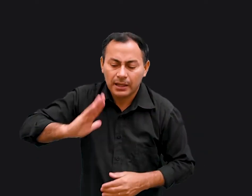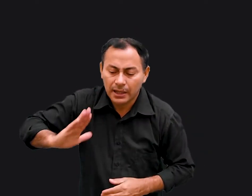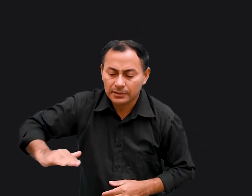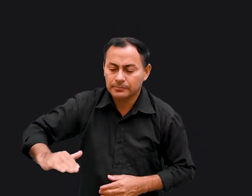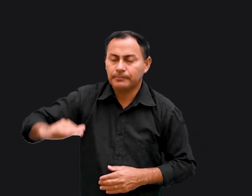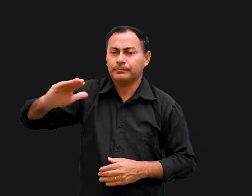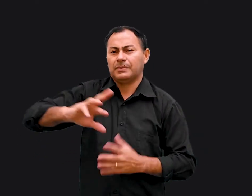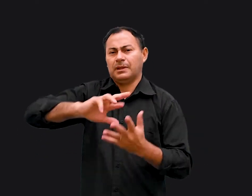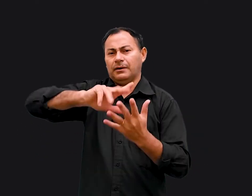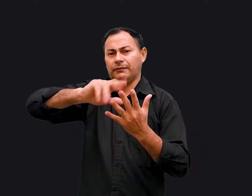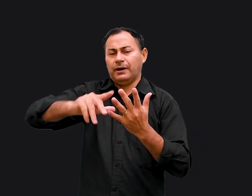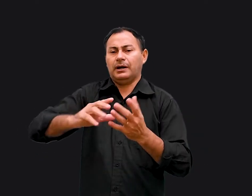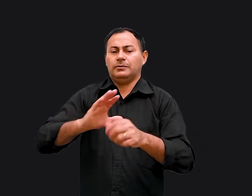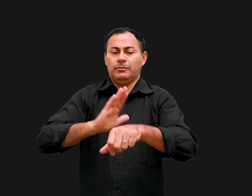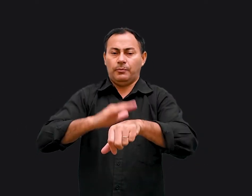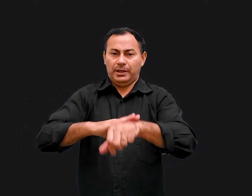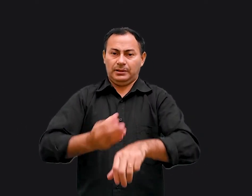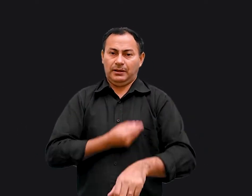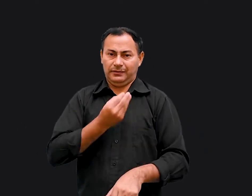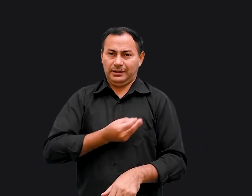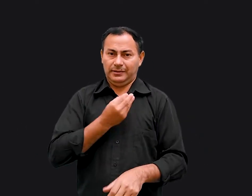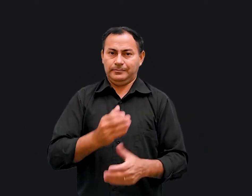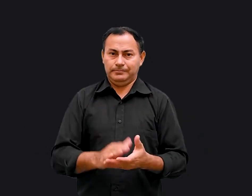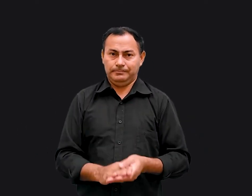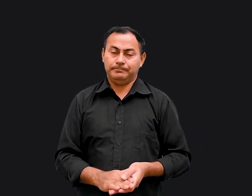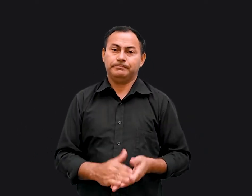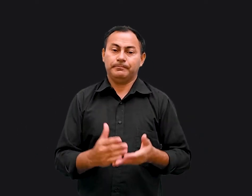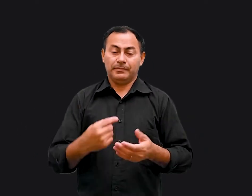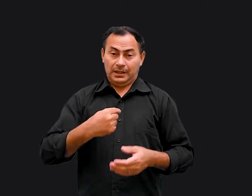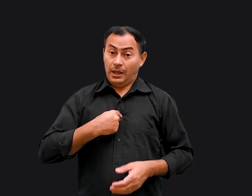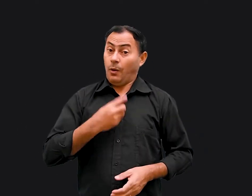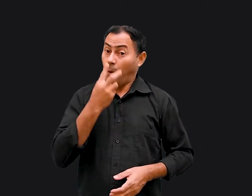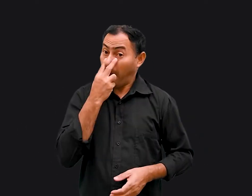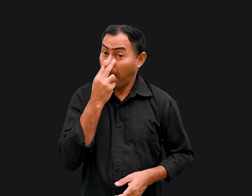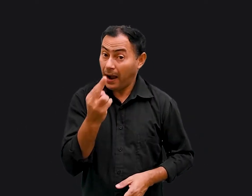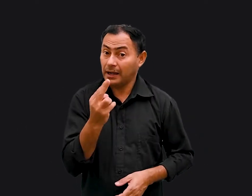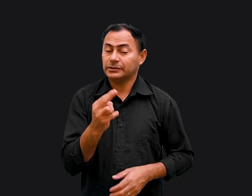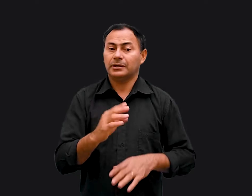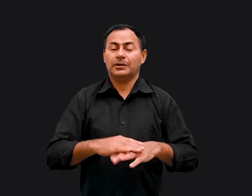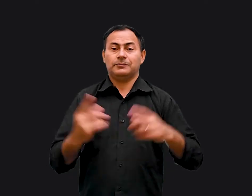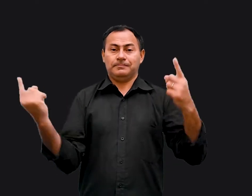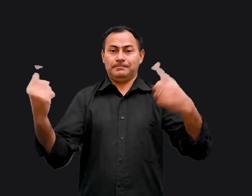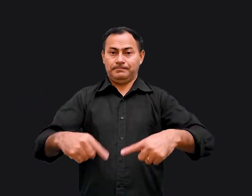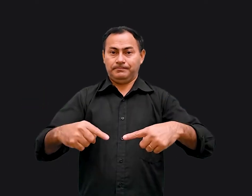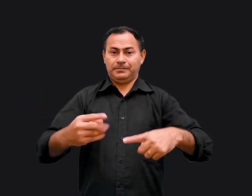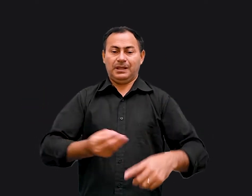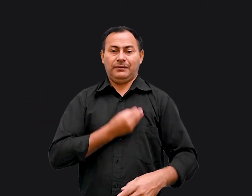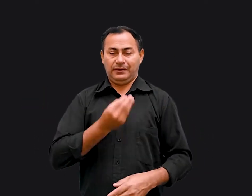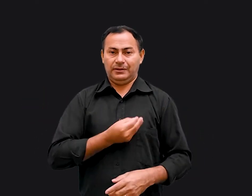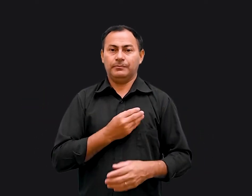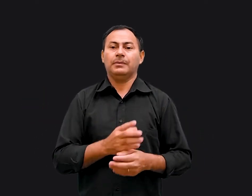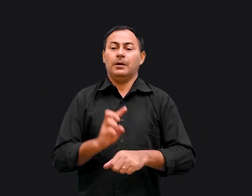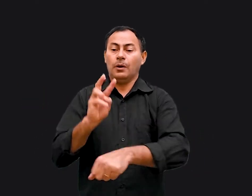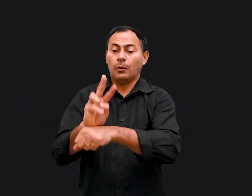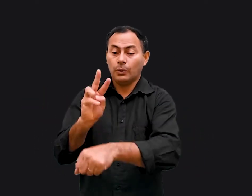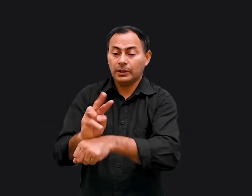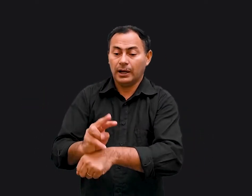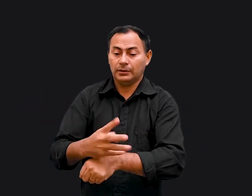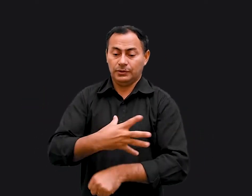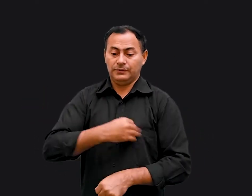por vários estágios da vida. Eu acho que esse é um dos grandes desafios da vida. Cuidar dos filhos por cerca de 20